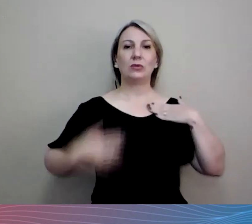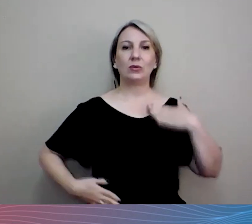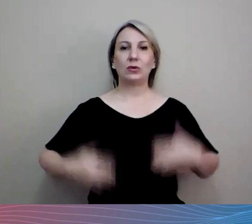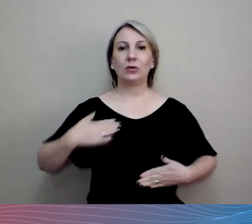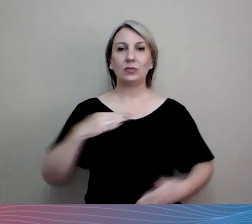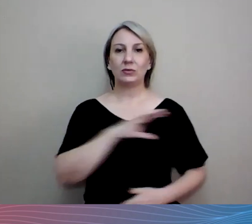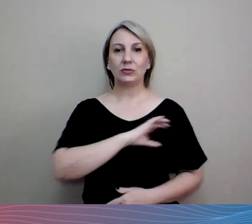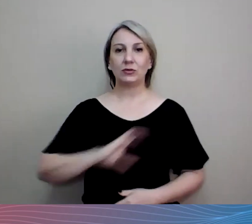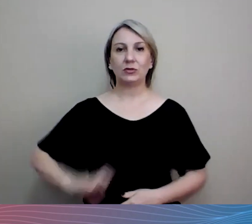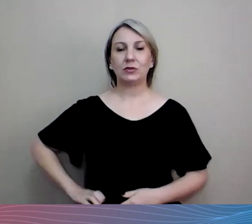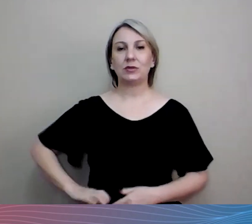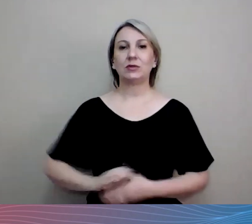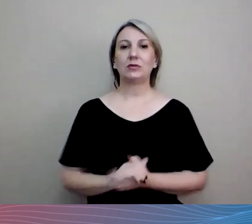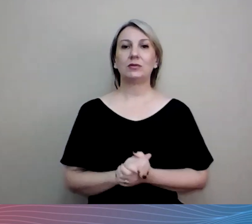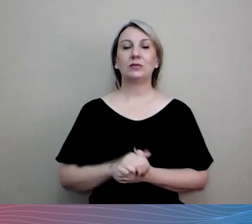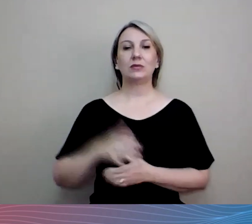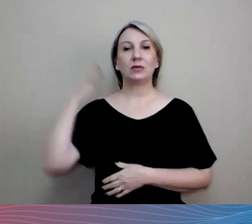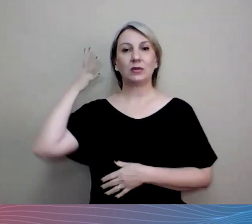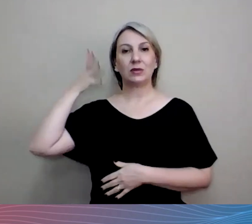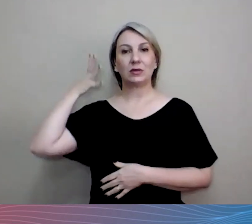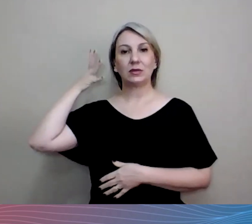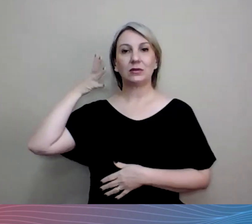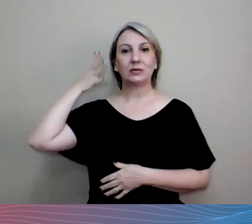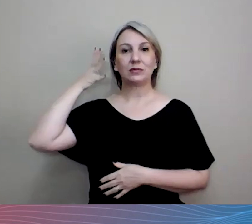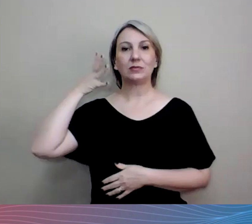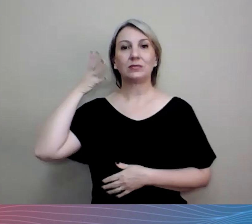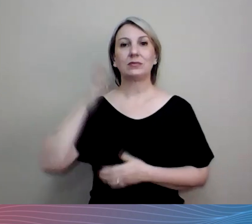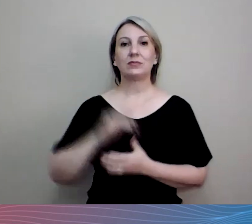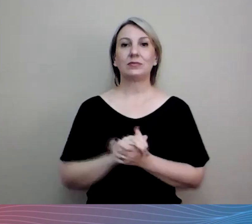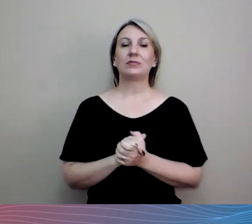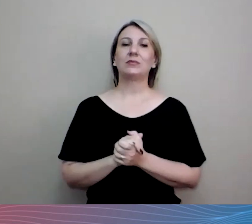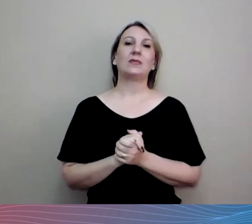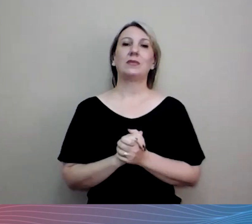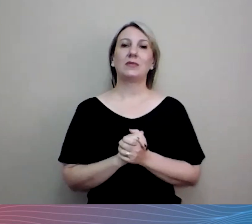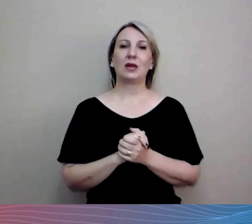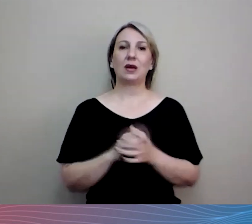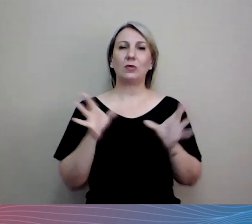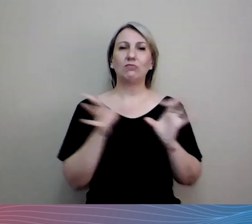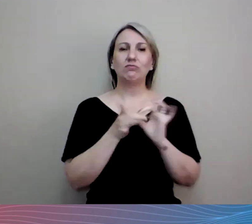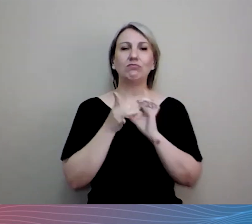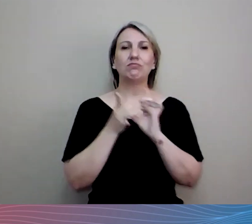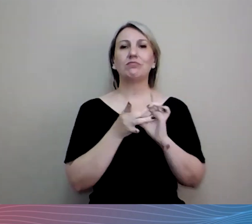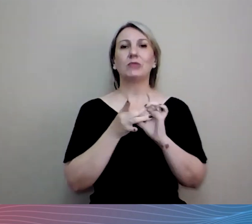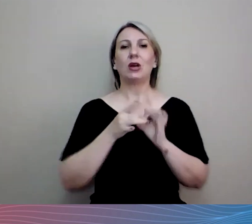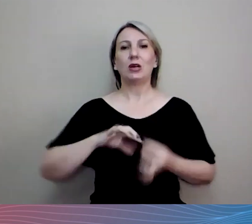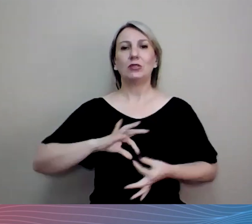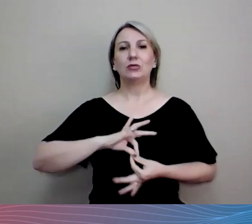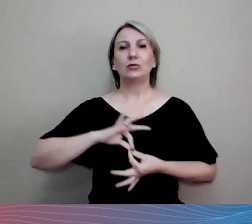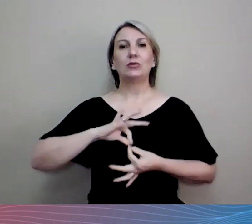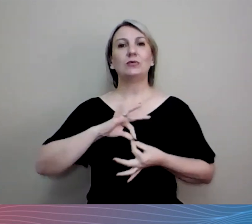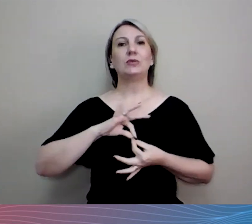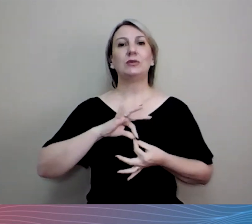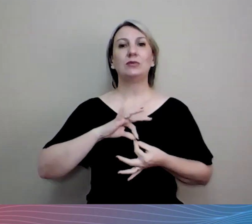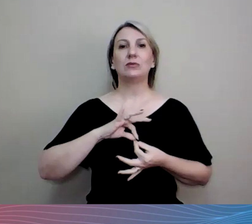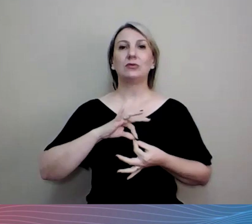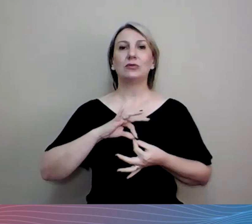unidade do Espírito no vínculo da paz. A leitura da Bíblia, Efésios 4,